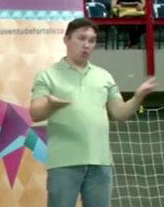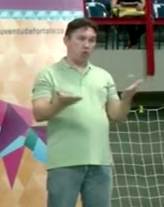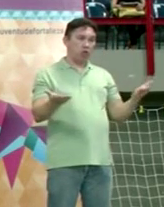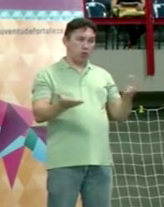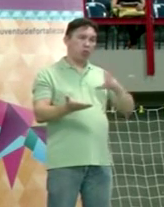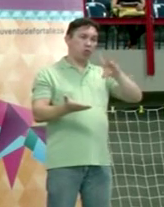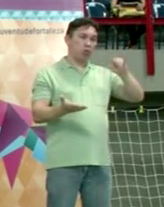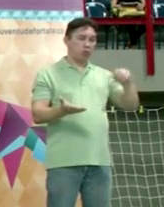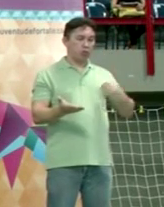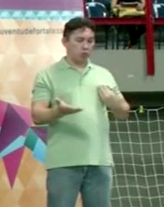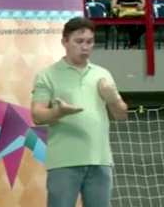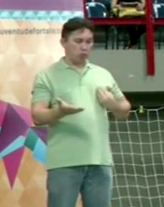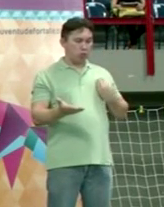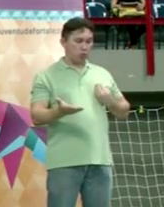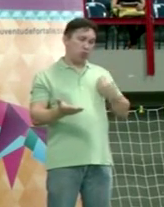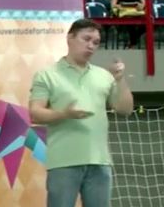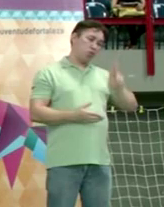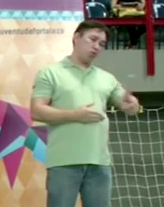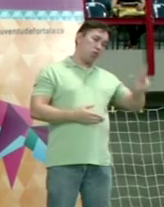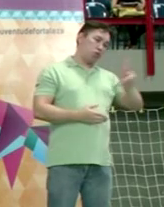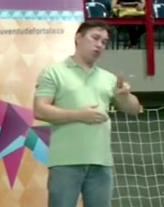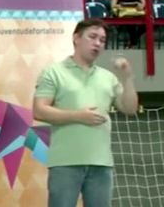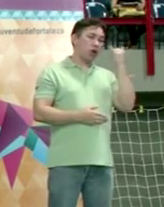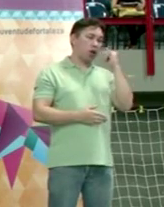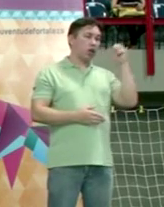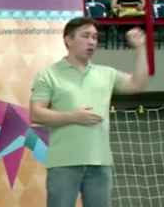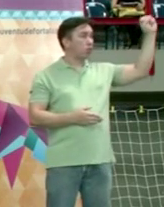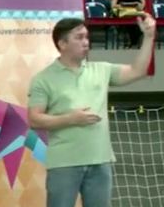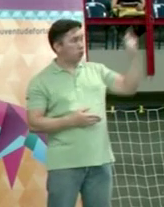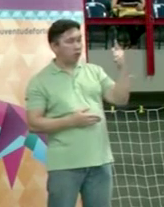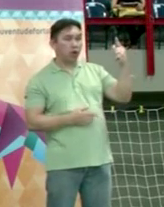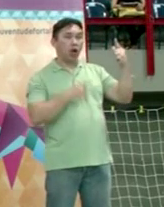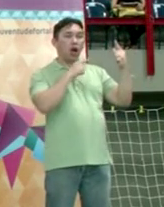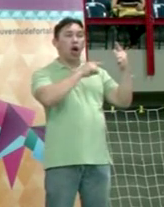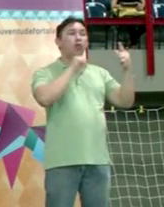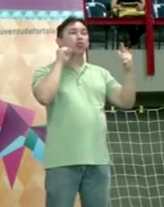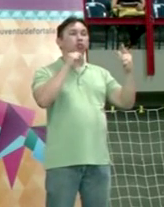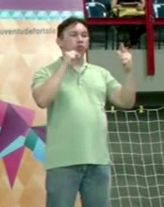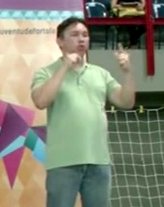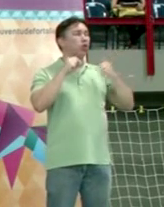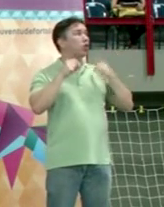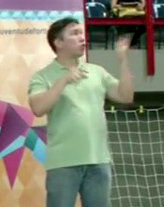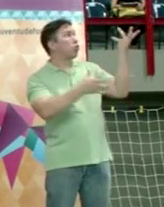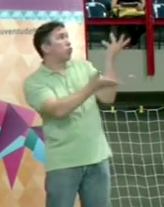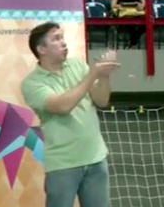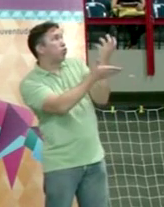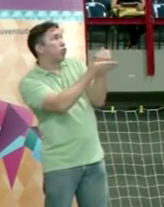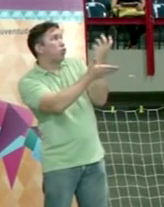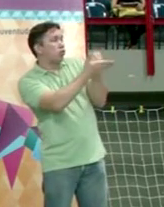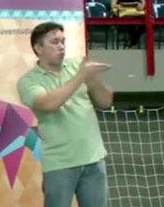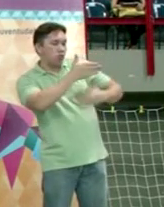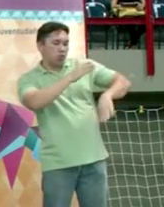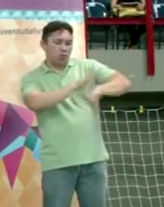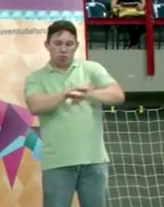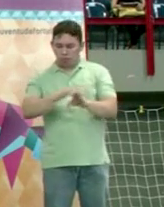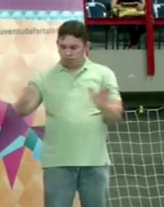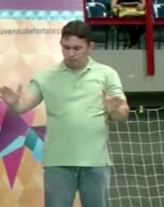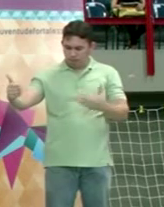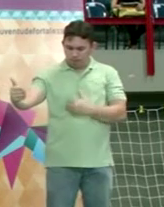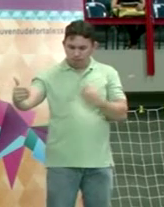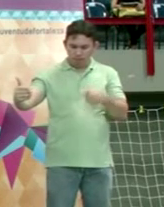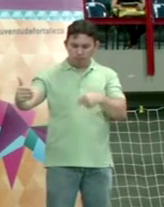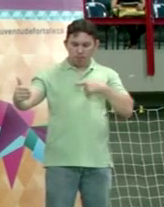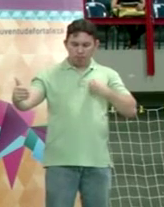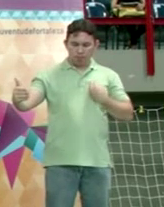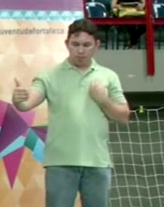Atualmente, uma das formas de se utilizar a energia solar tem sido armazená-la por meio de processos químicos,